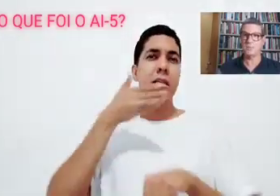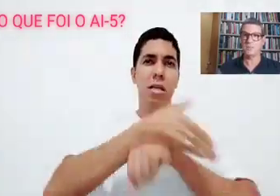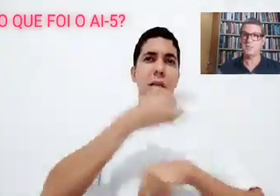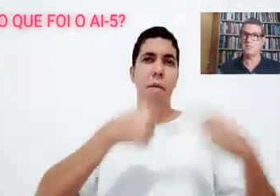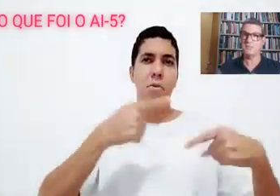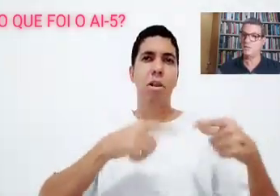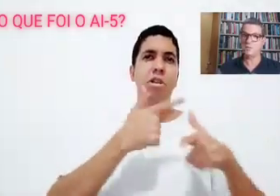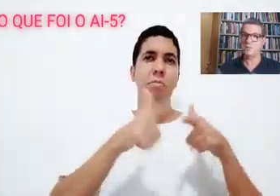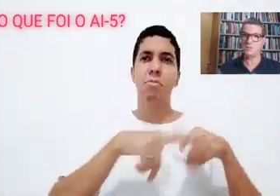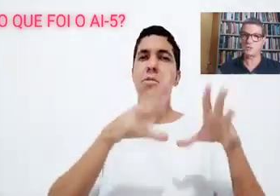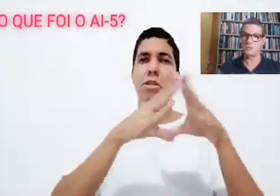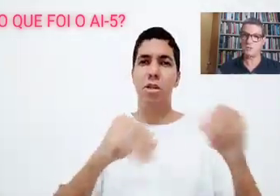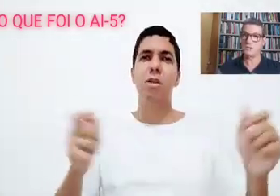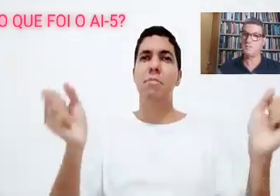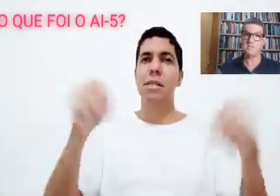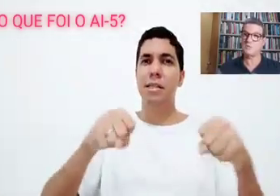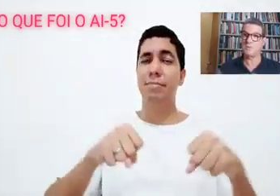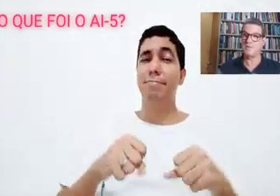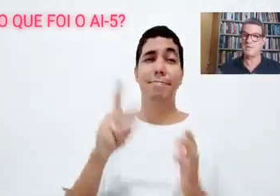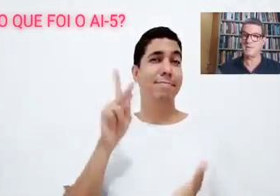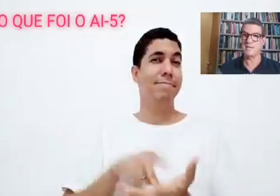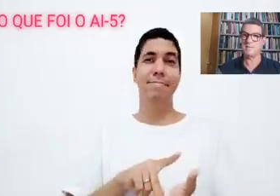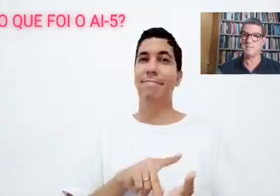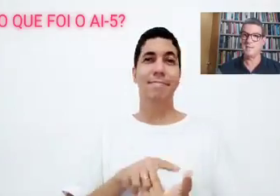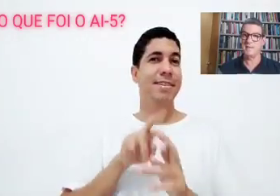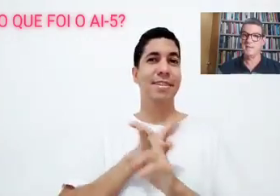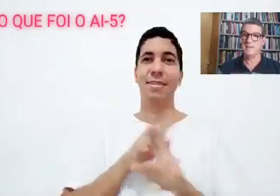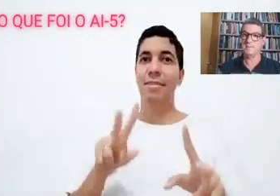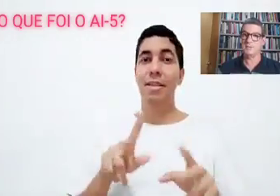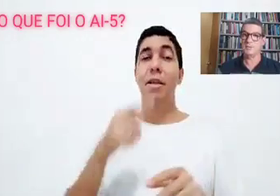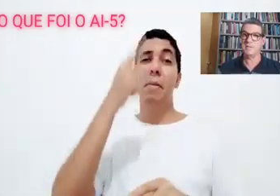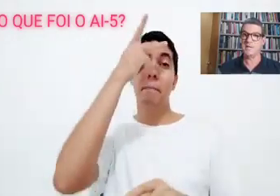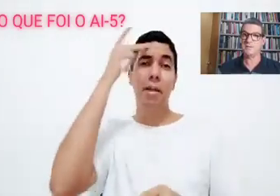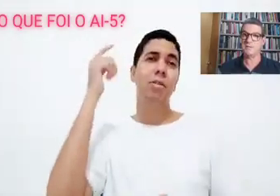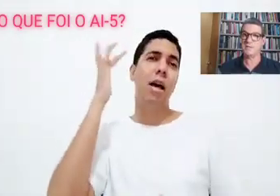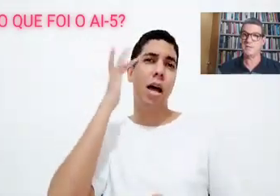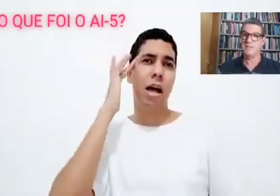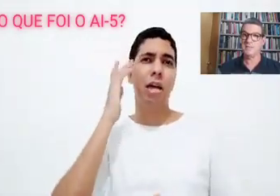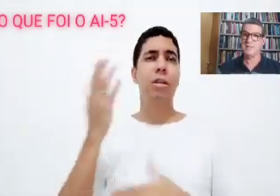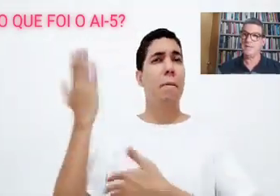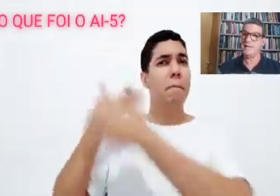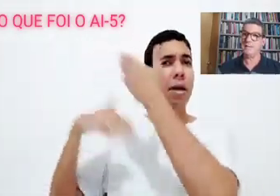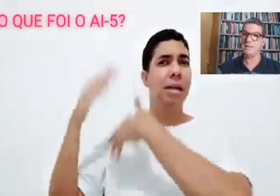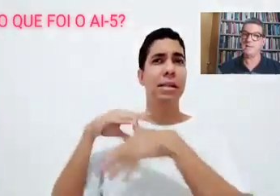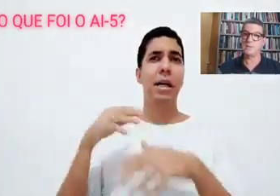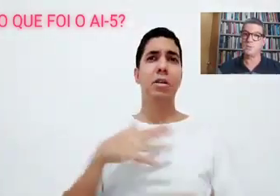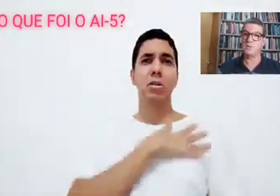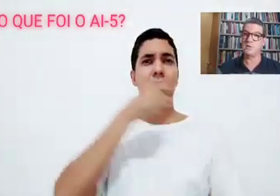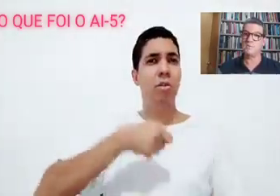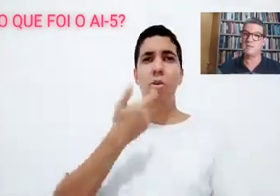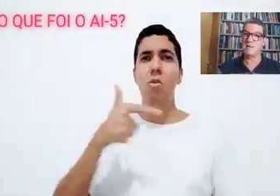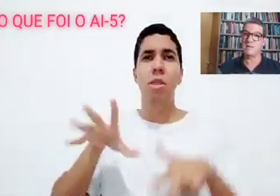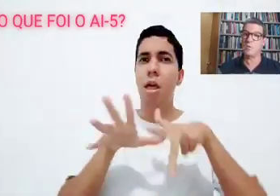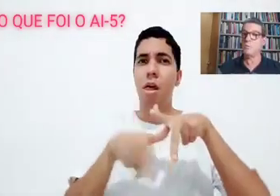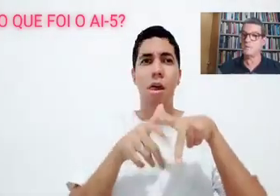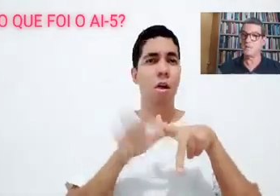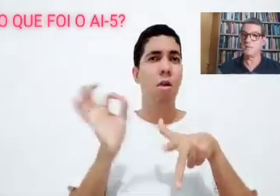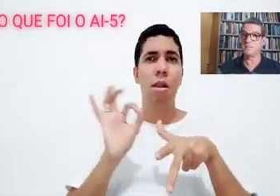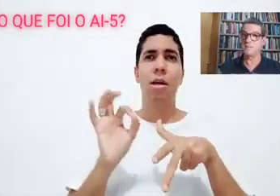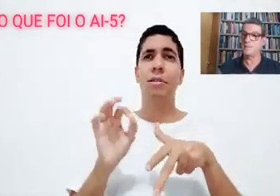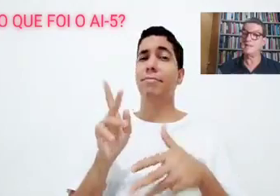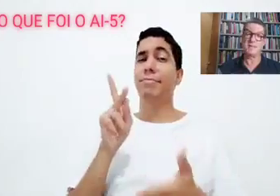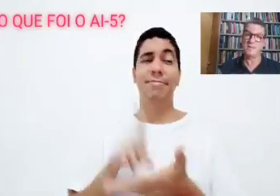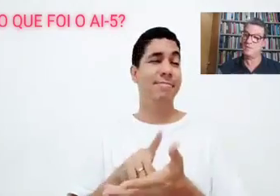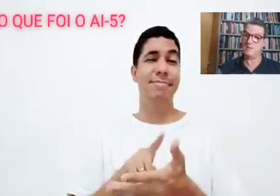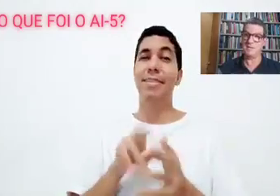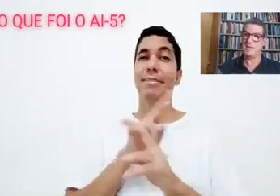intervêm na política, vão resolver os nossos problemas, e isso não é verdade. As pessoas acham que na época da ditadura não havia